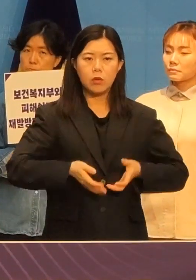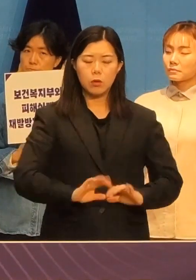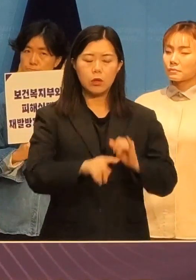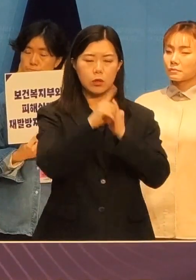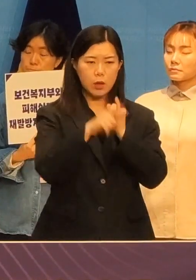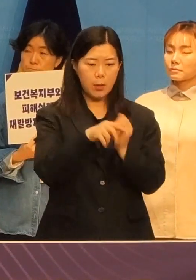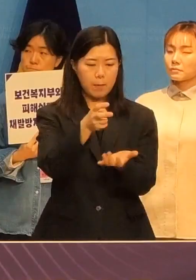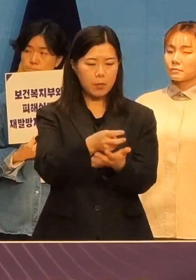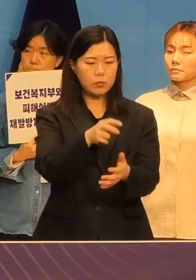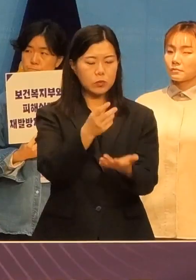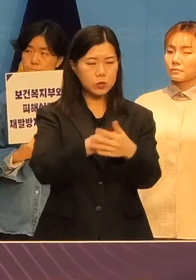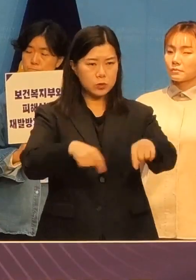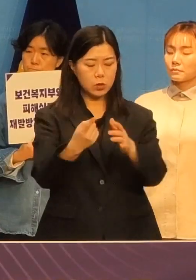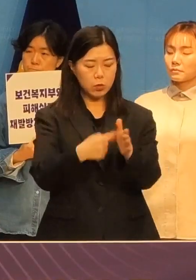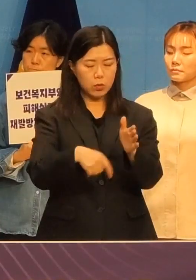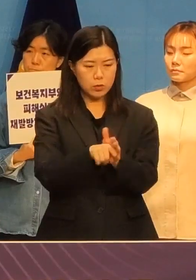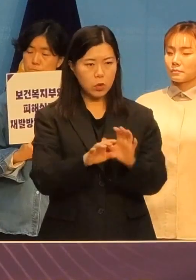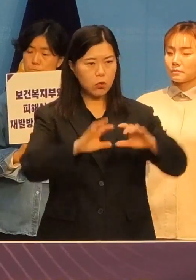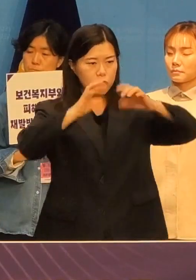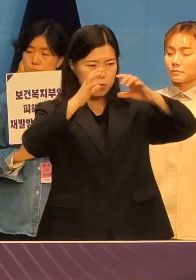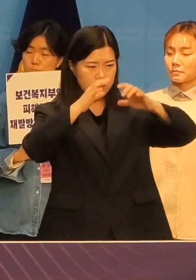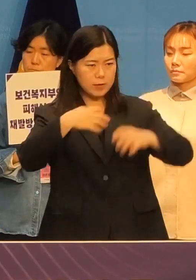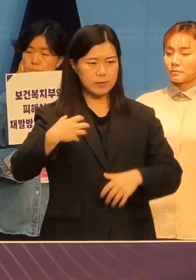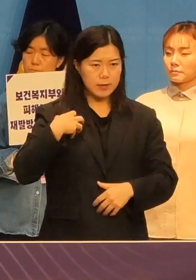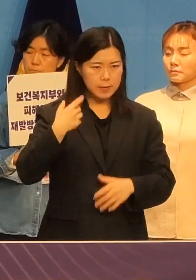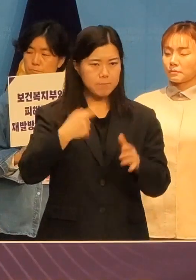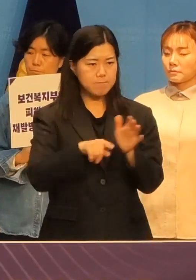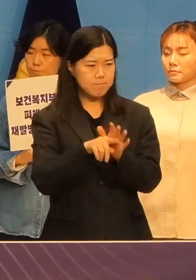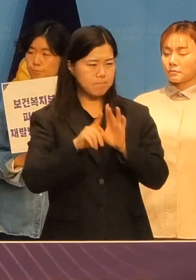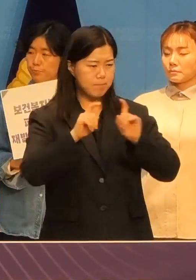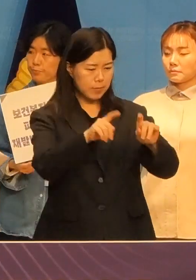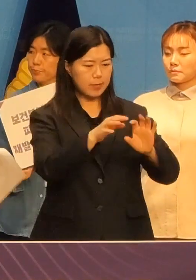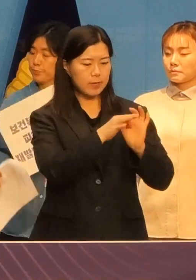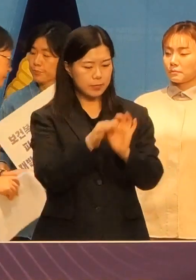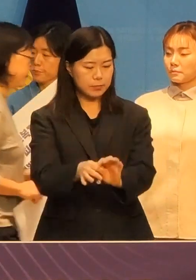마련되도록 끝까지 국가의 책임을 요구하고 함께하겠습니다.